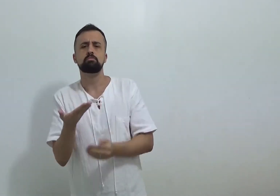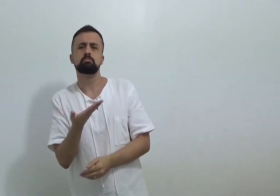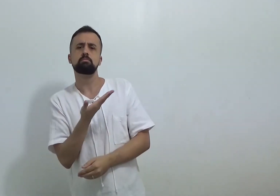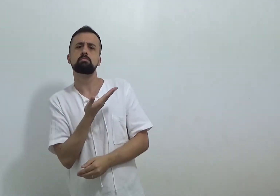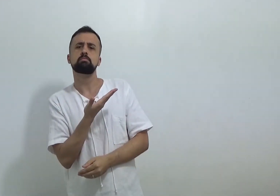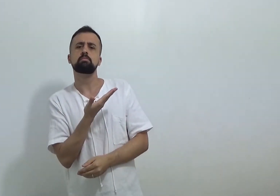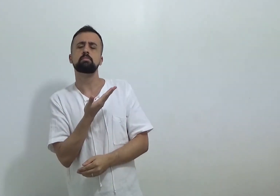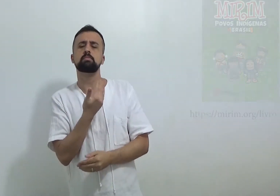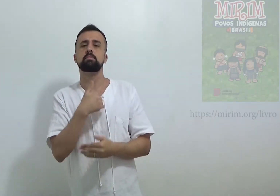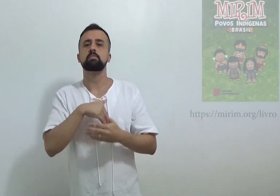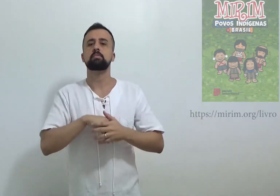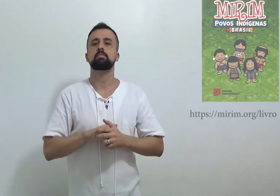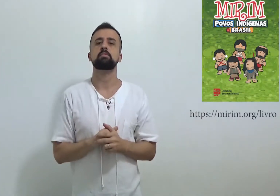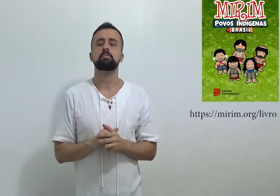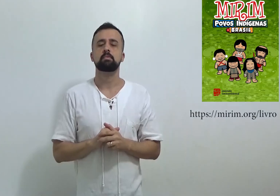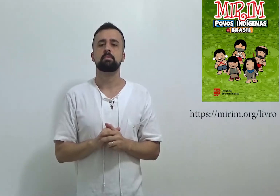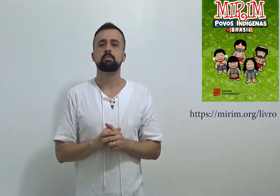Vamos a algumas informações.